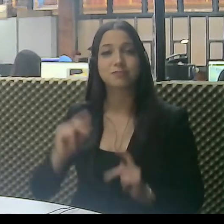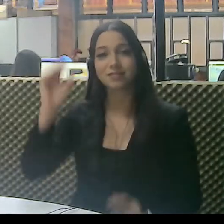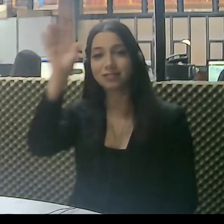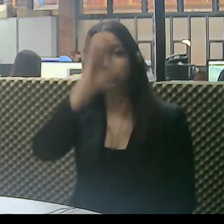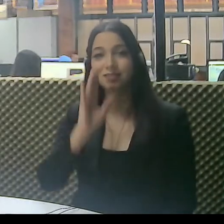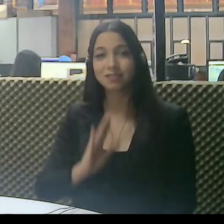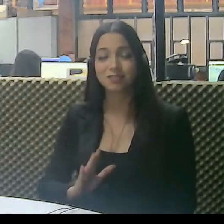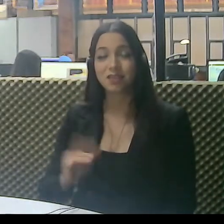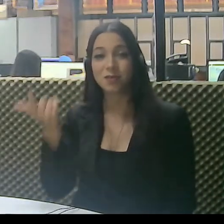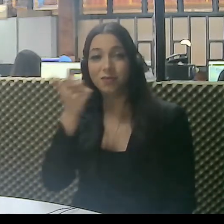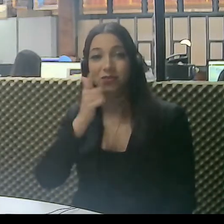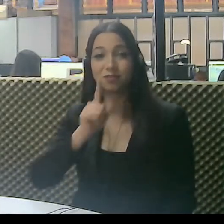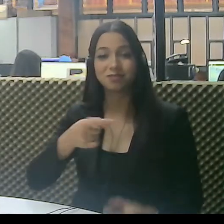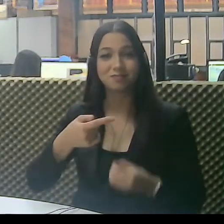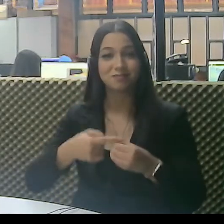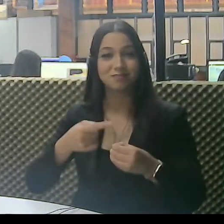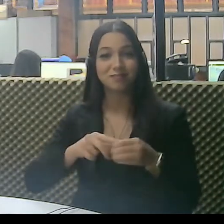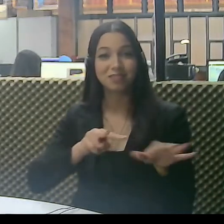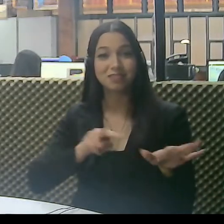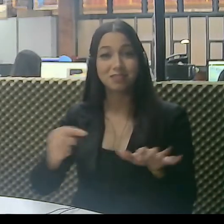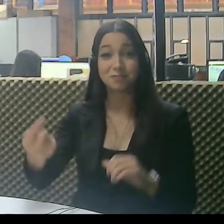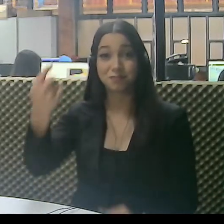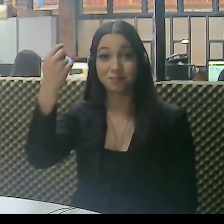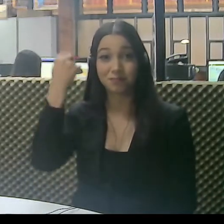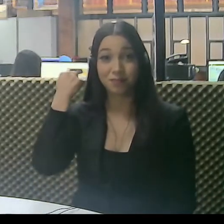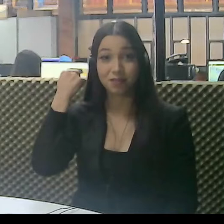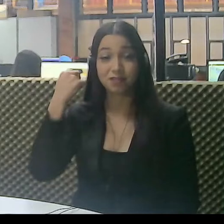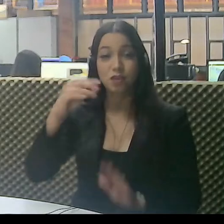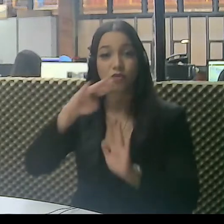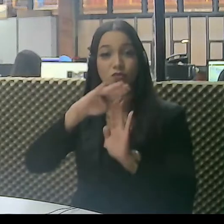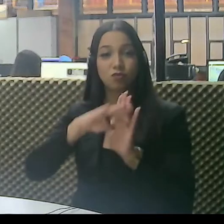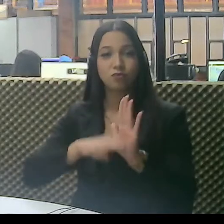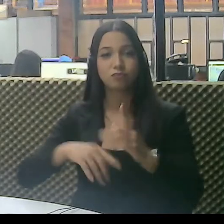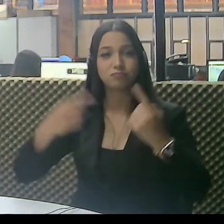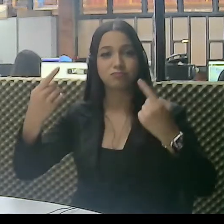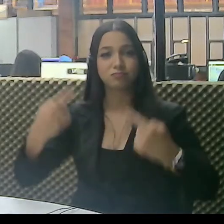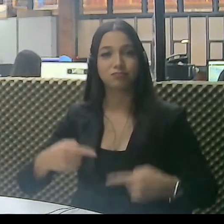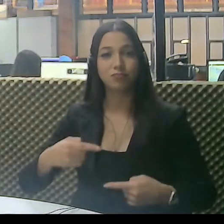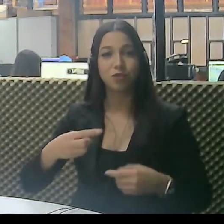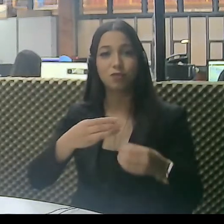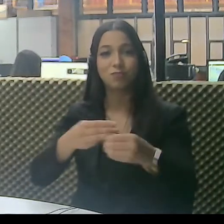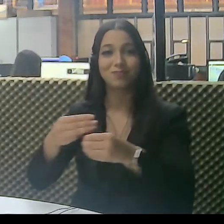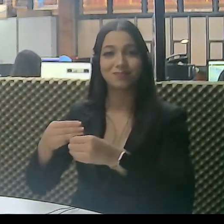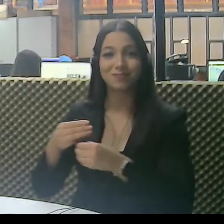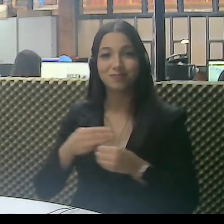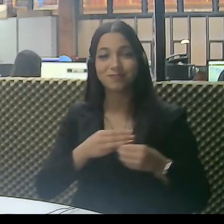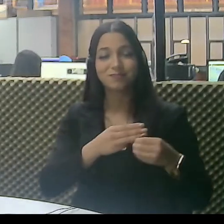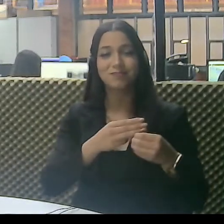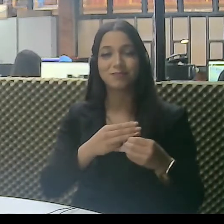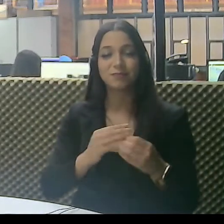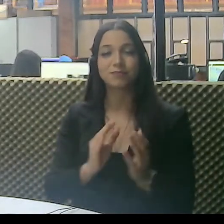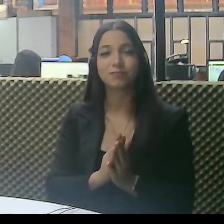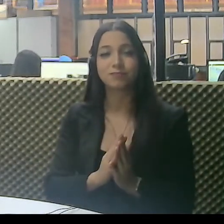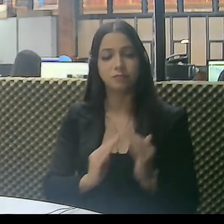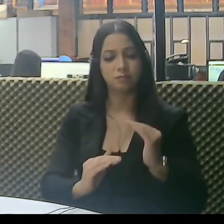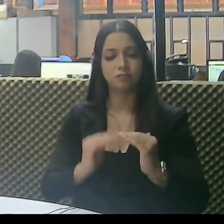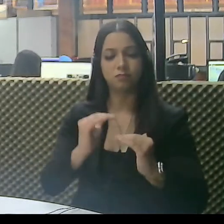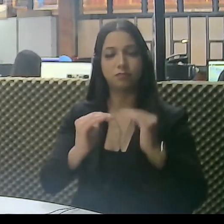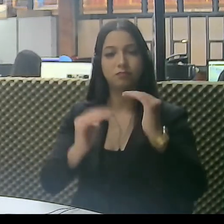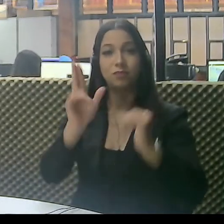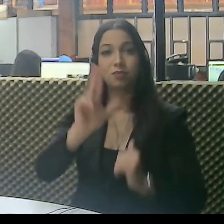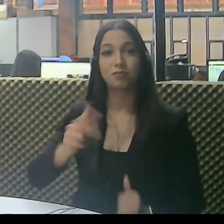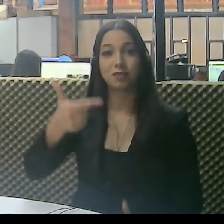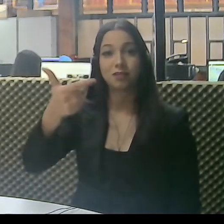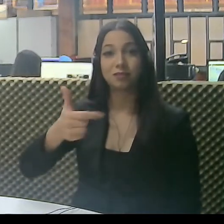nacional obtido pela cidade na última semana, no ranking de competitividade dos municípios. Conforme o ranking, Uberlândia é